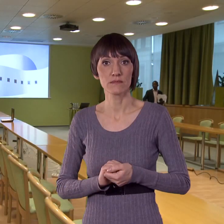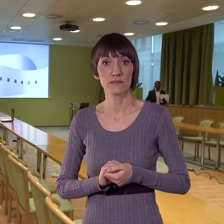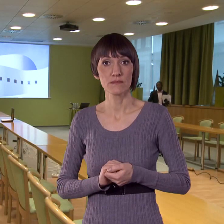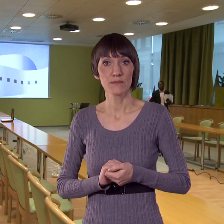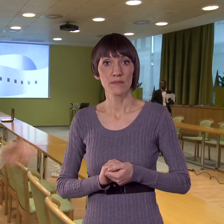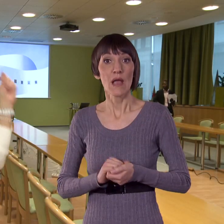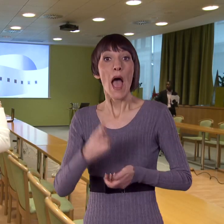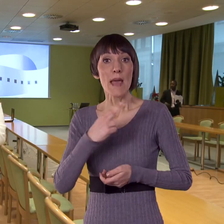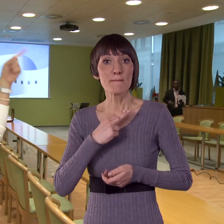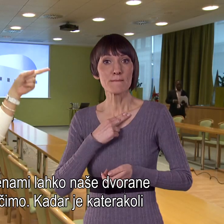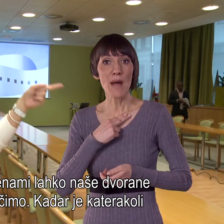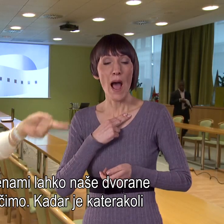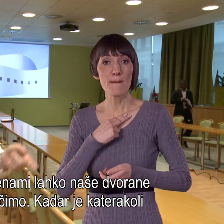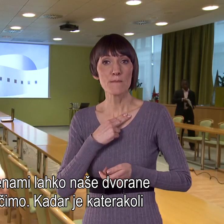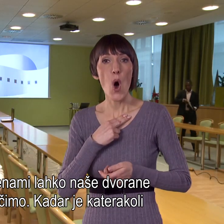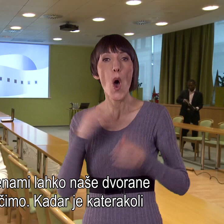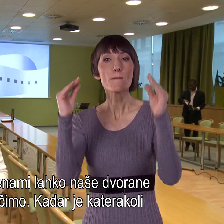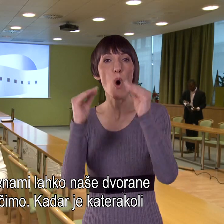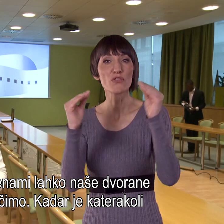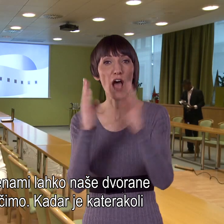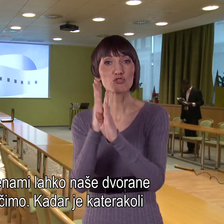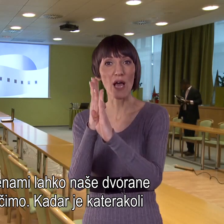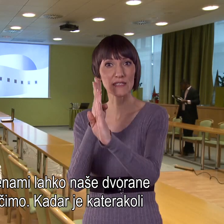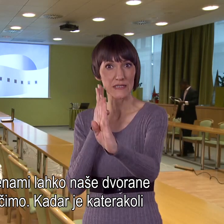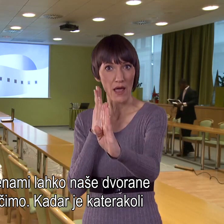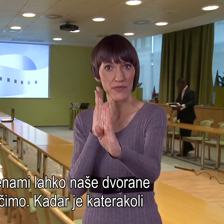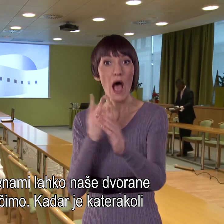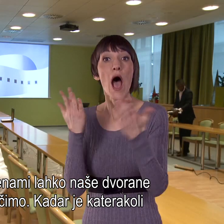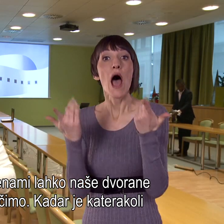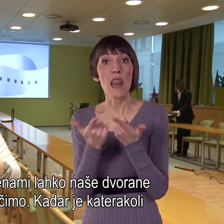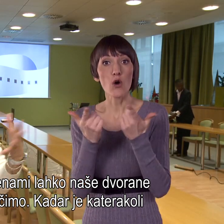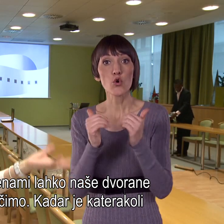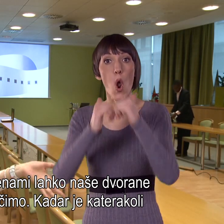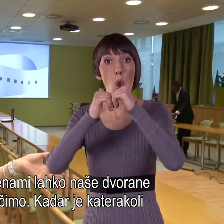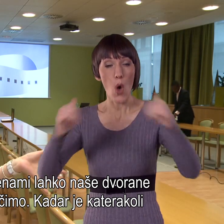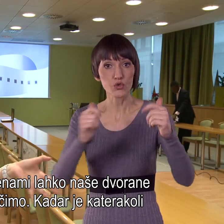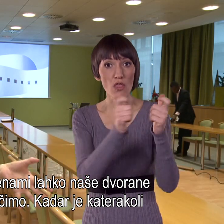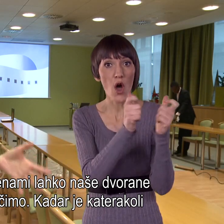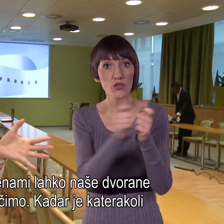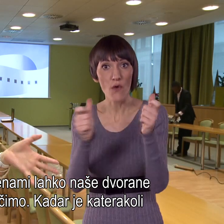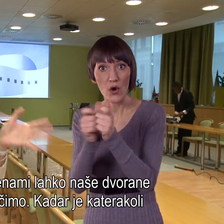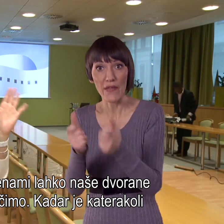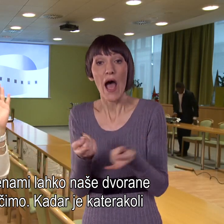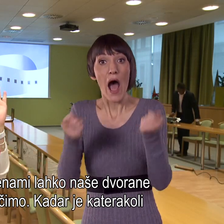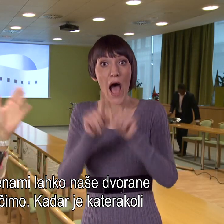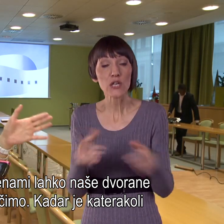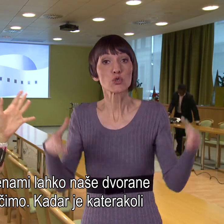Z predelnimi stenami lahko naše dvorane združujemo in ločujemo, ampak če je